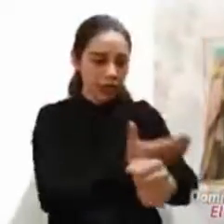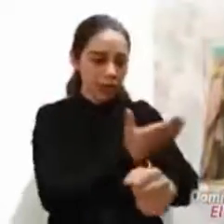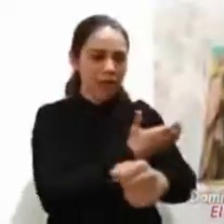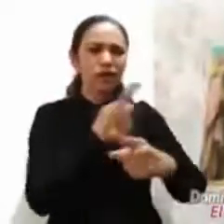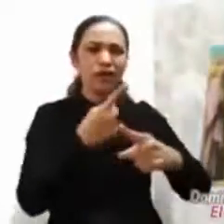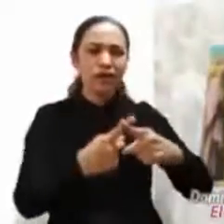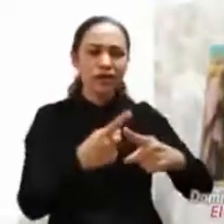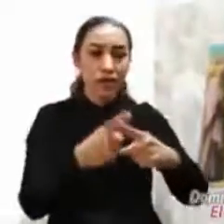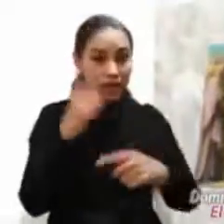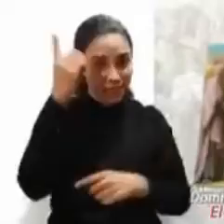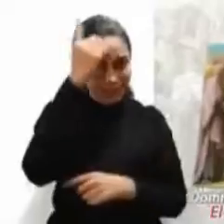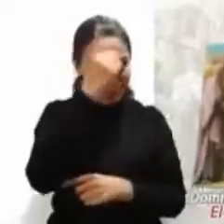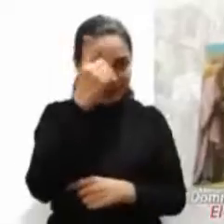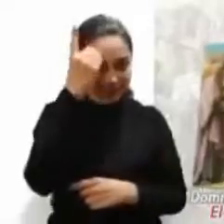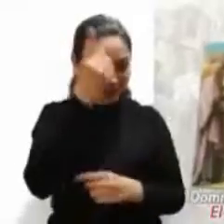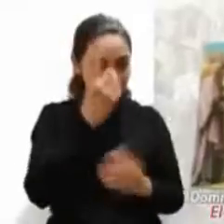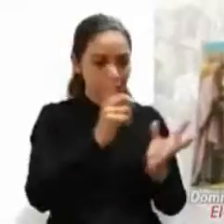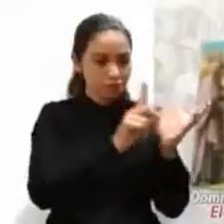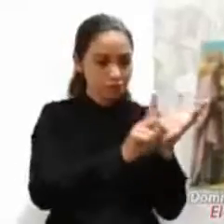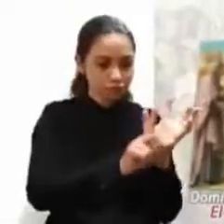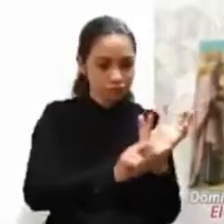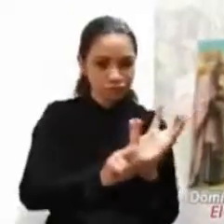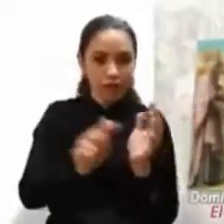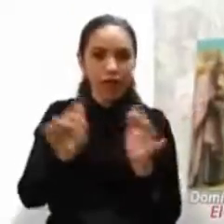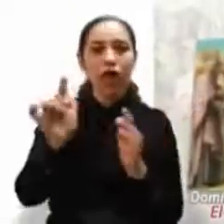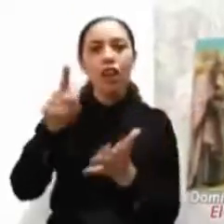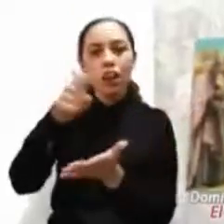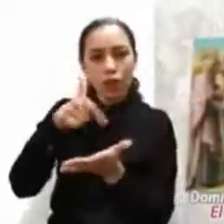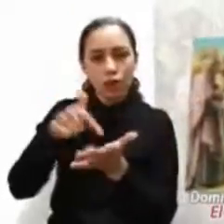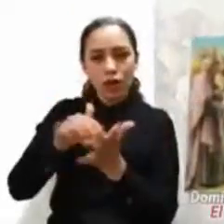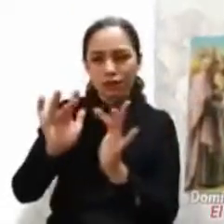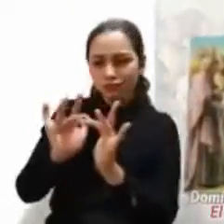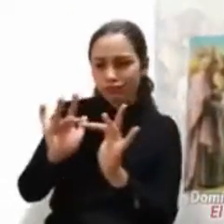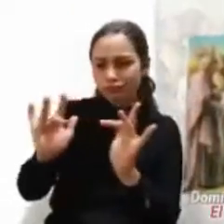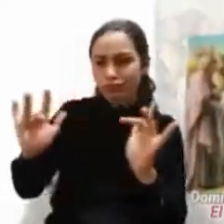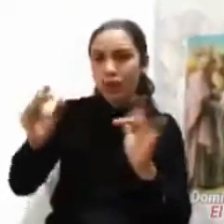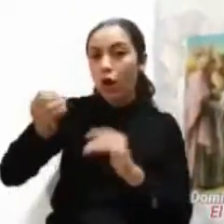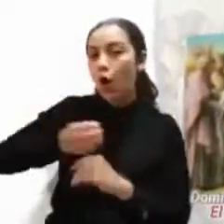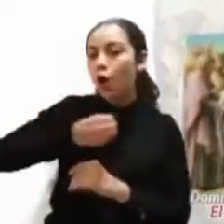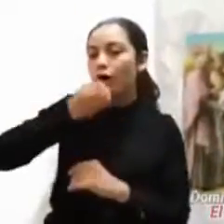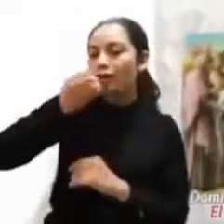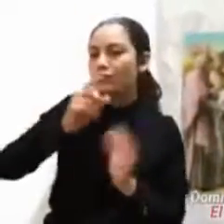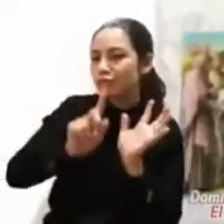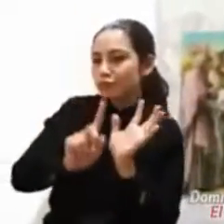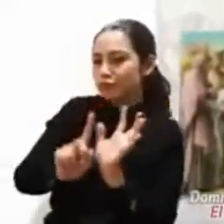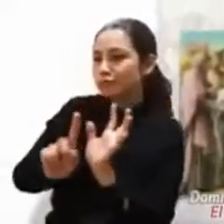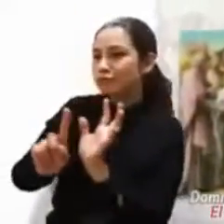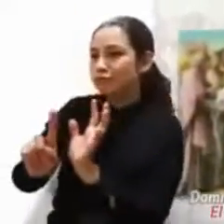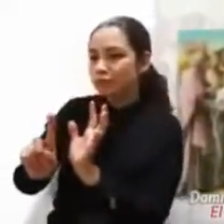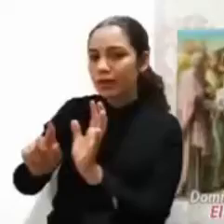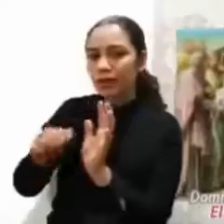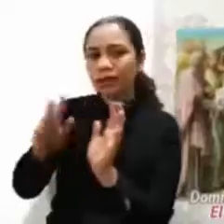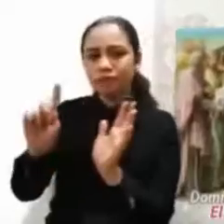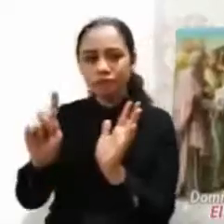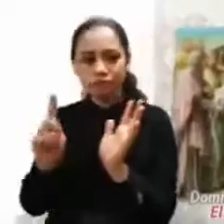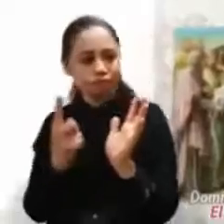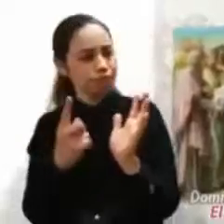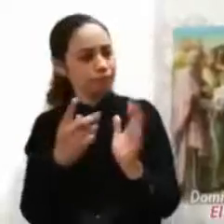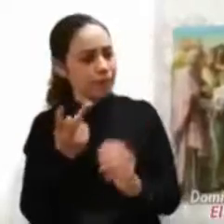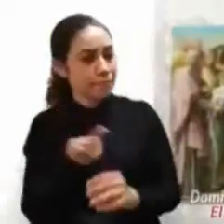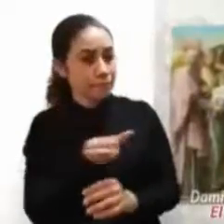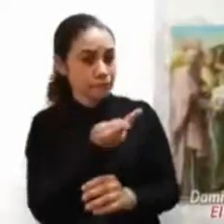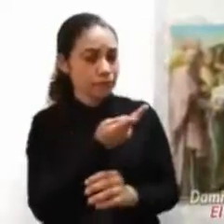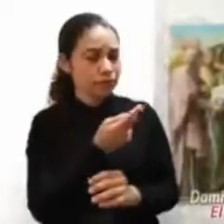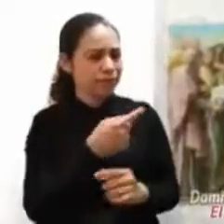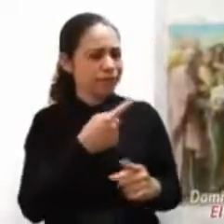sus discípulos, había ido a un lugar solitario para orar, les preguntó: ¿quién dice la gente que soy